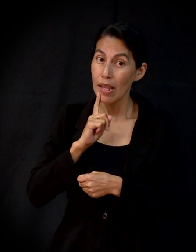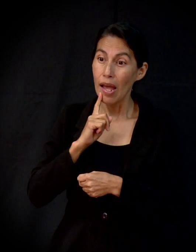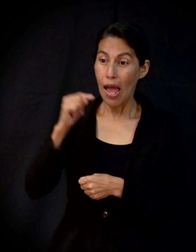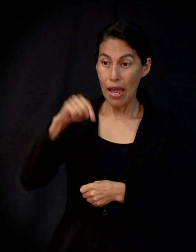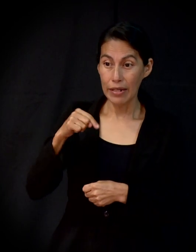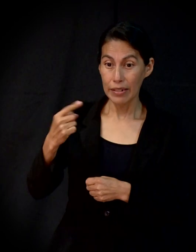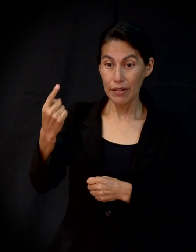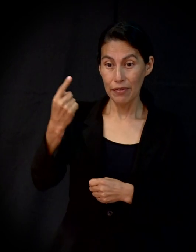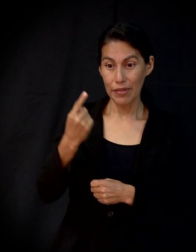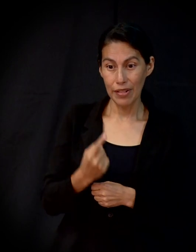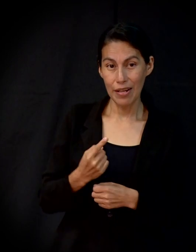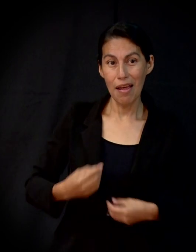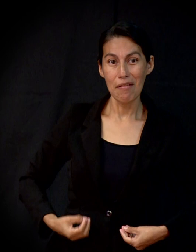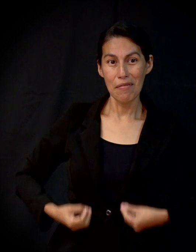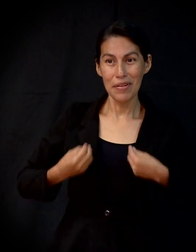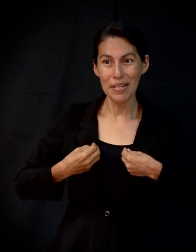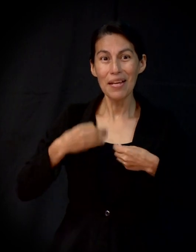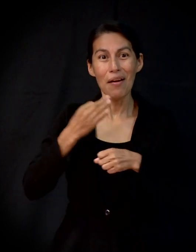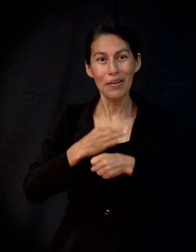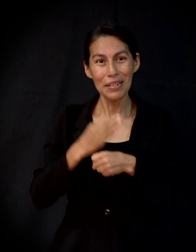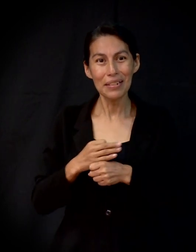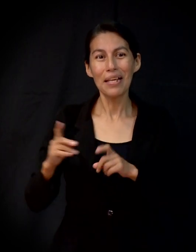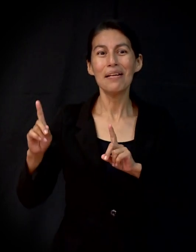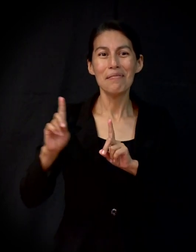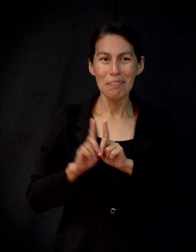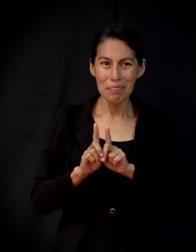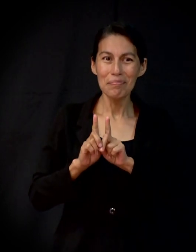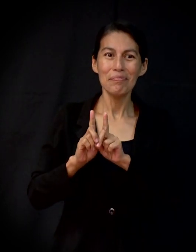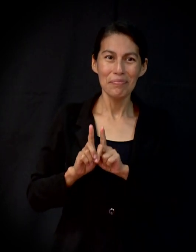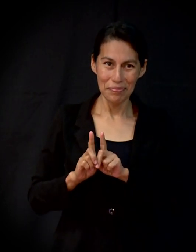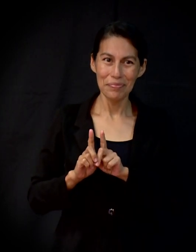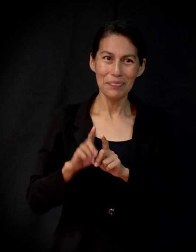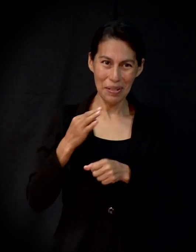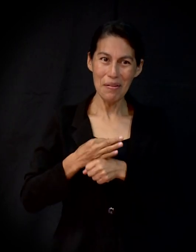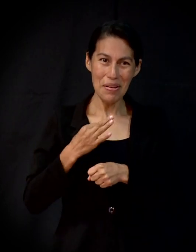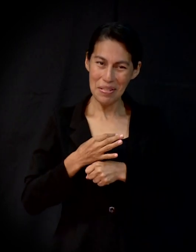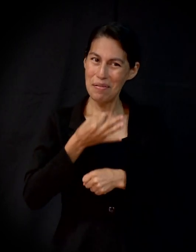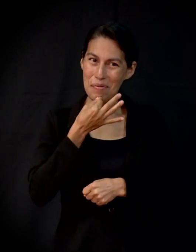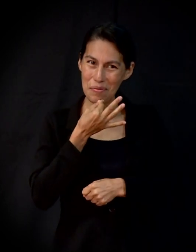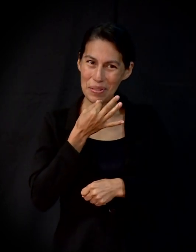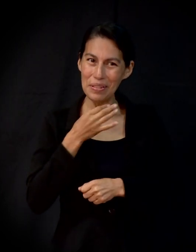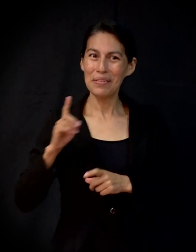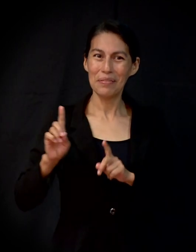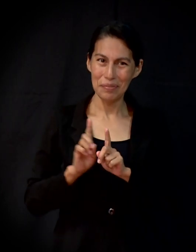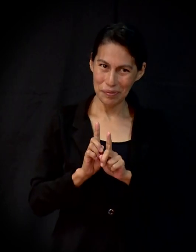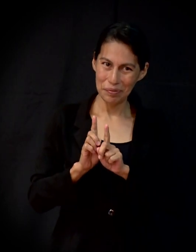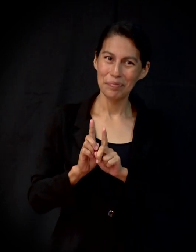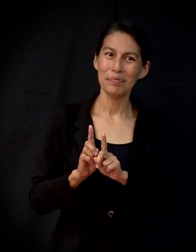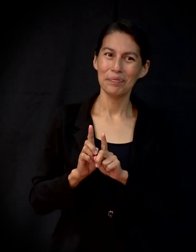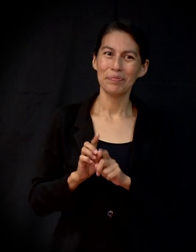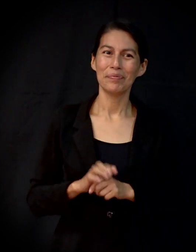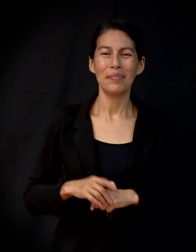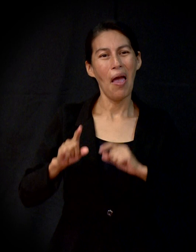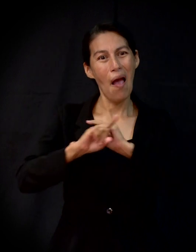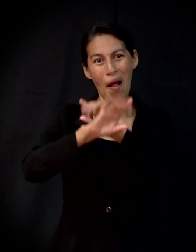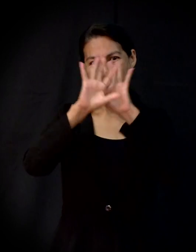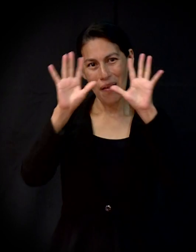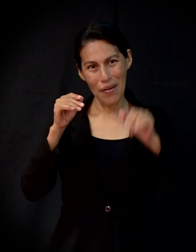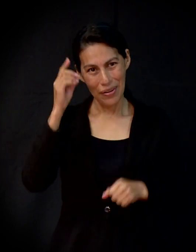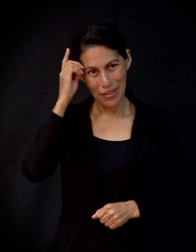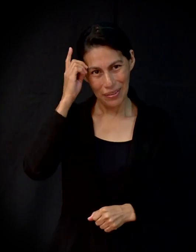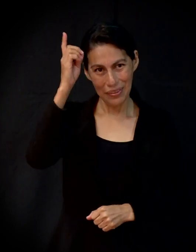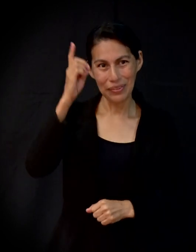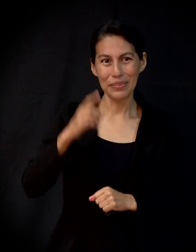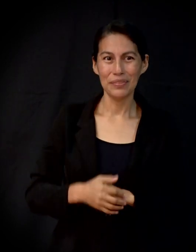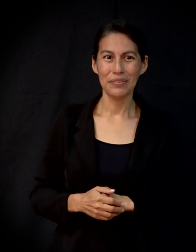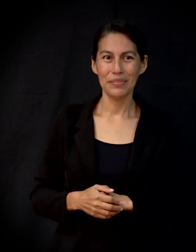acá a vivir aquí. Y ahorita la tengo conmigo. Ahora en este momento. Gloria a Dios.